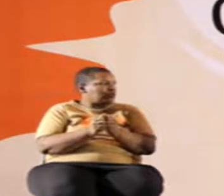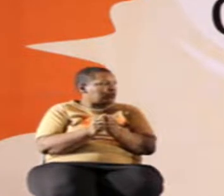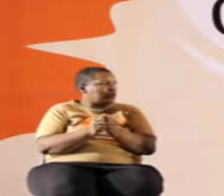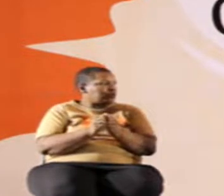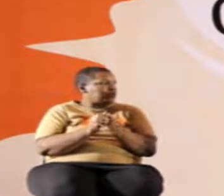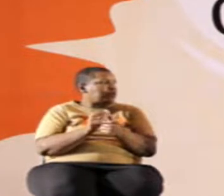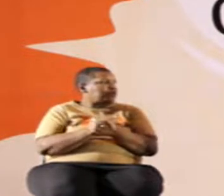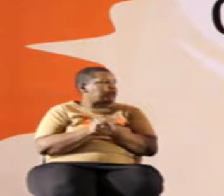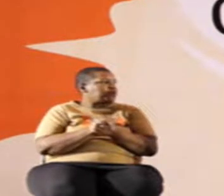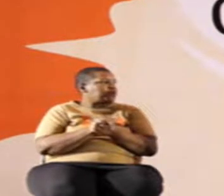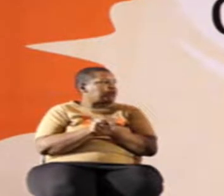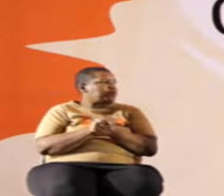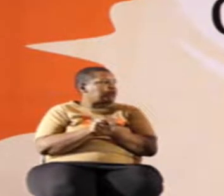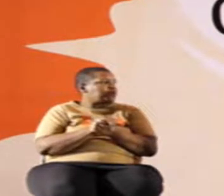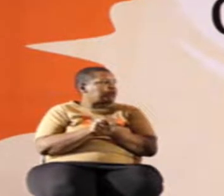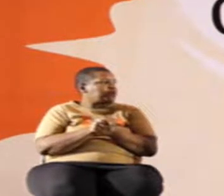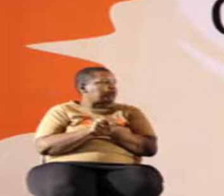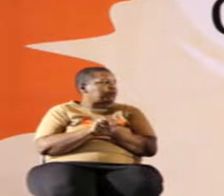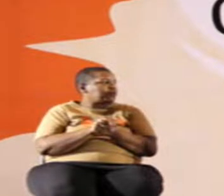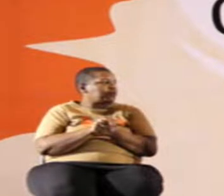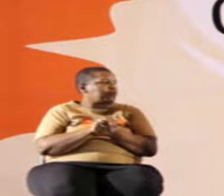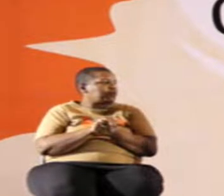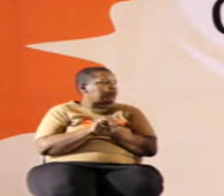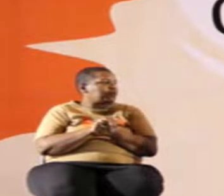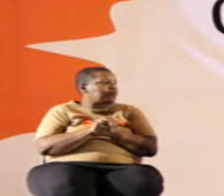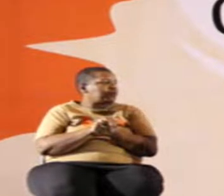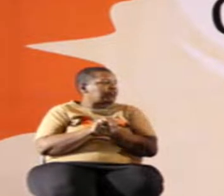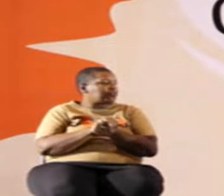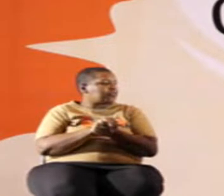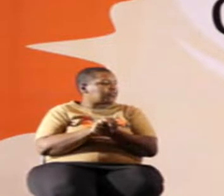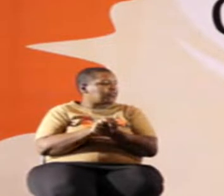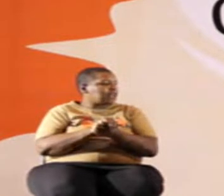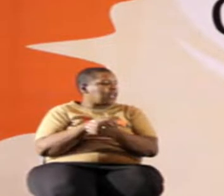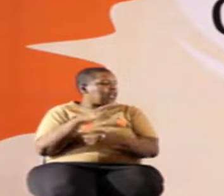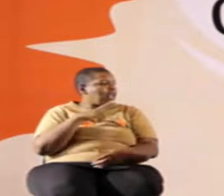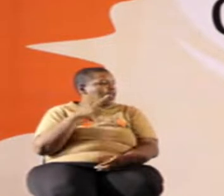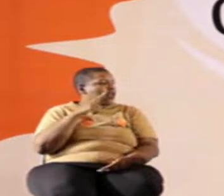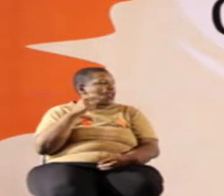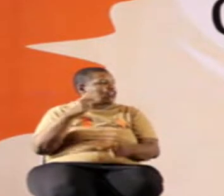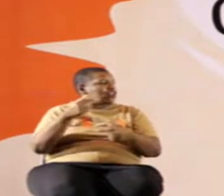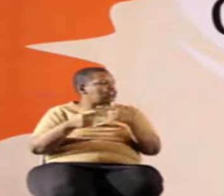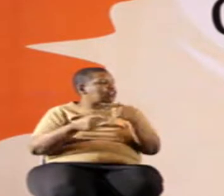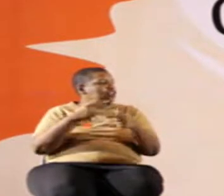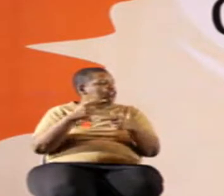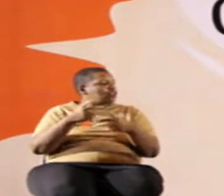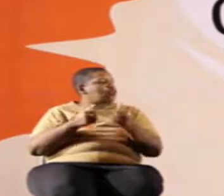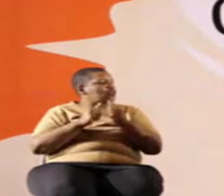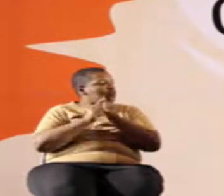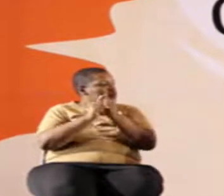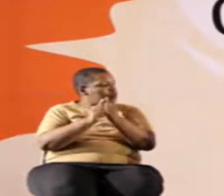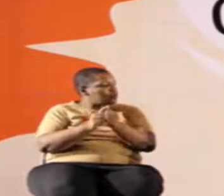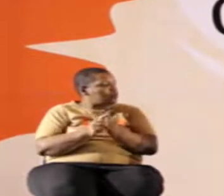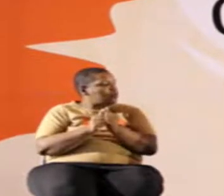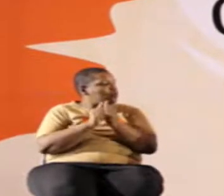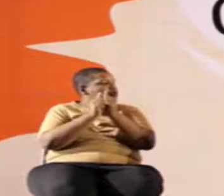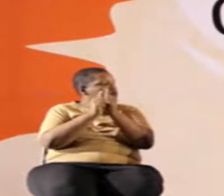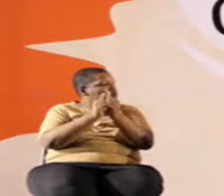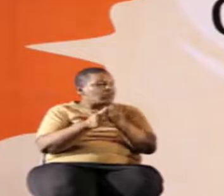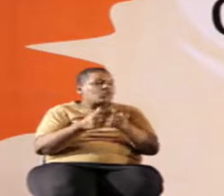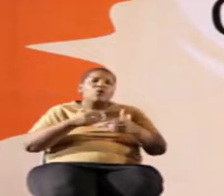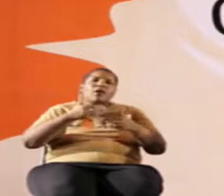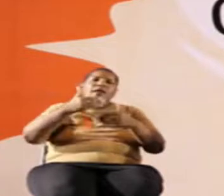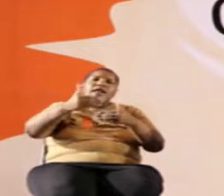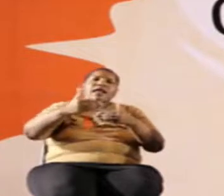Como disse Verinha, é uma geração que tem caminhado junto, né? Levando mais